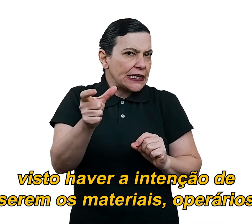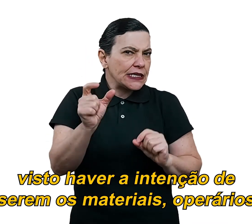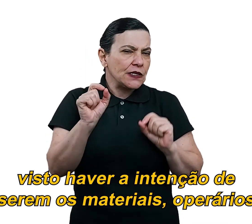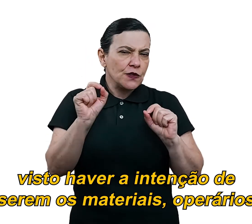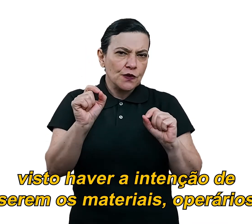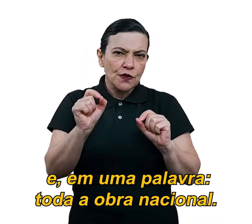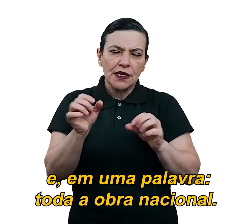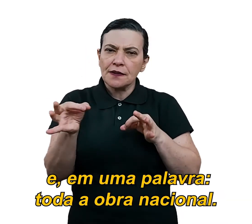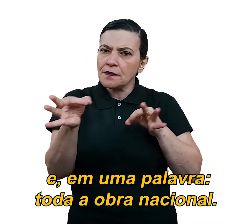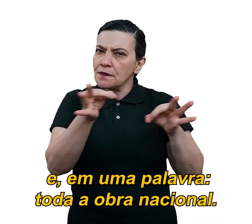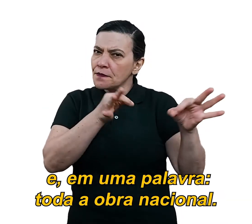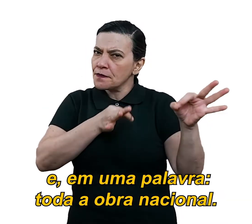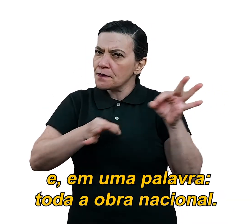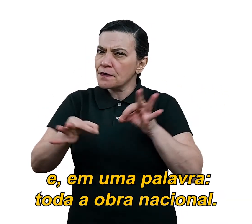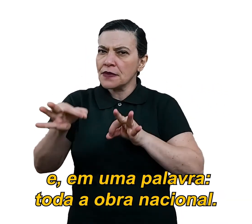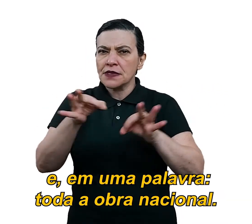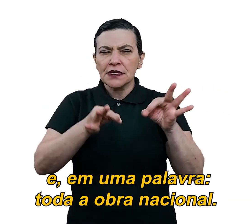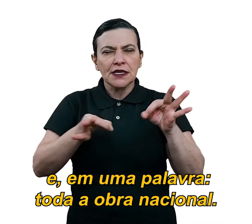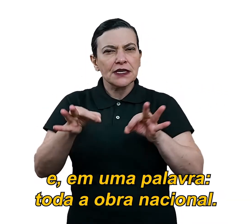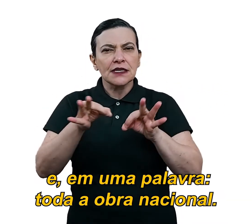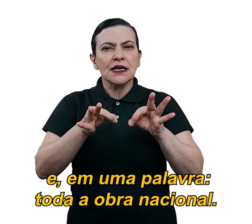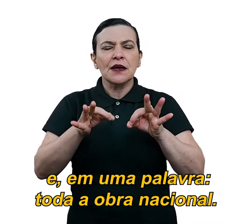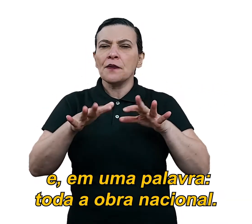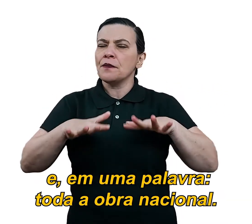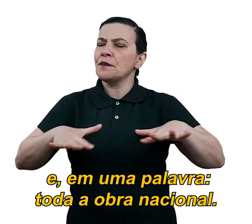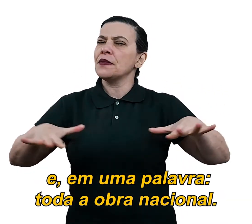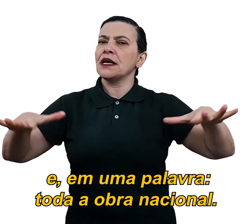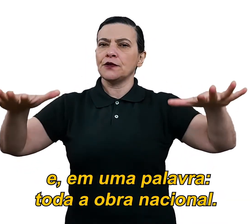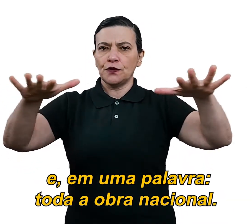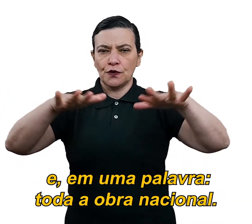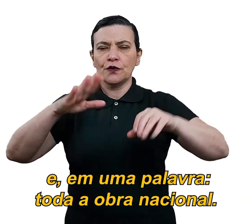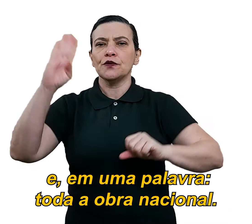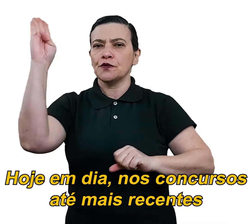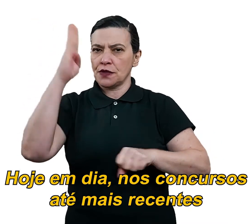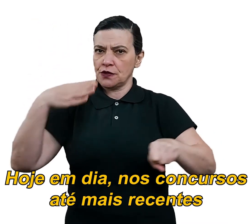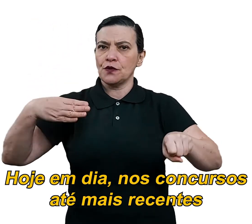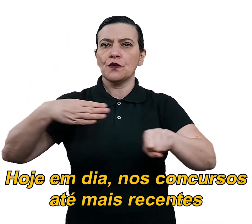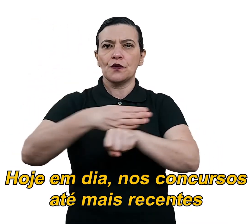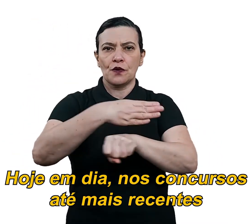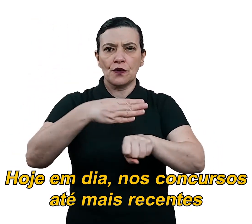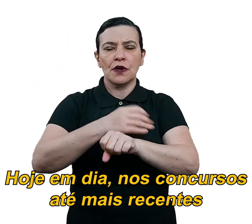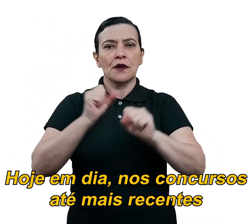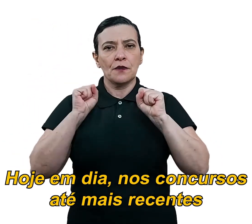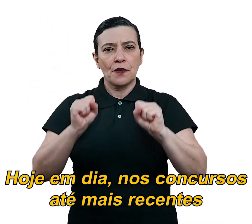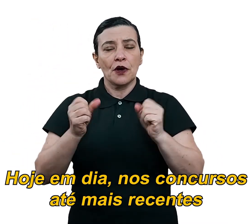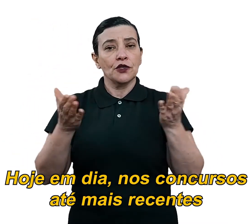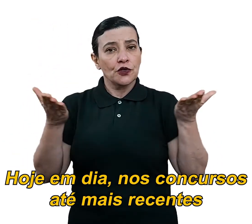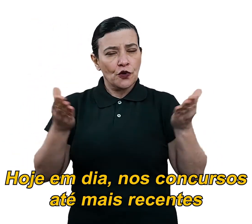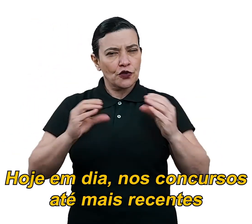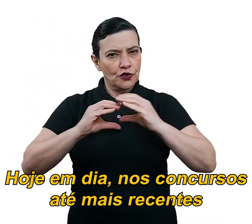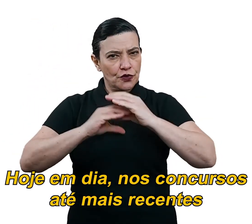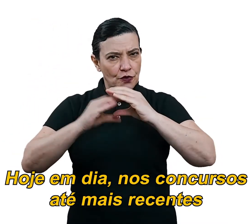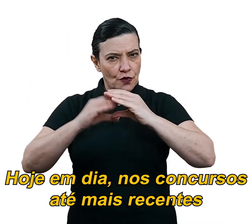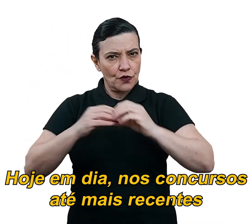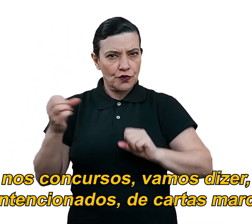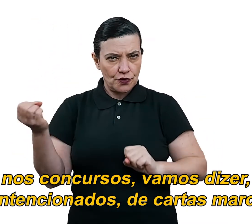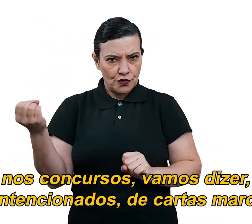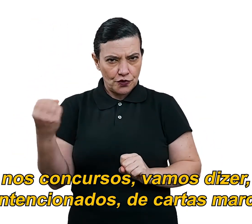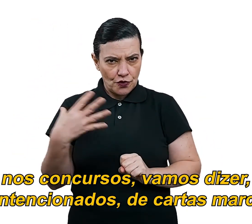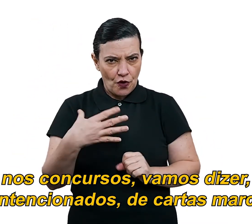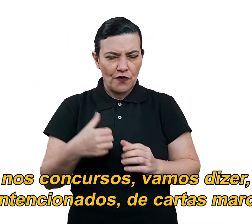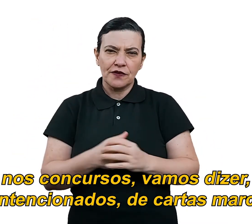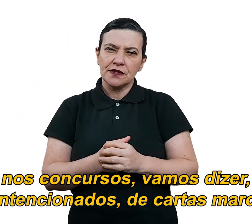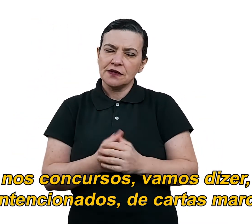materiais, operários e, em uma palavra, toda a obra nacional. Hoje em dia, nos concursos, vamos dizer, mais recentes,